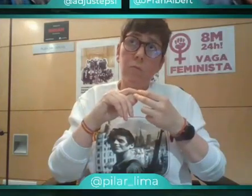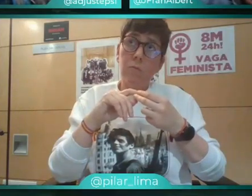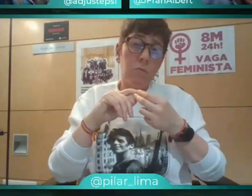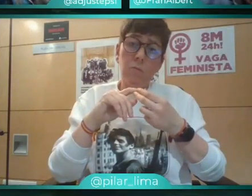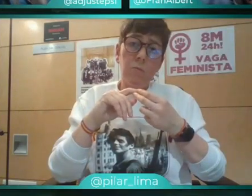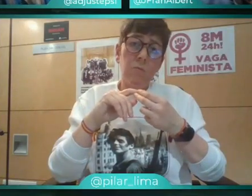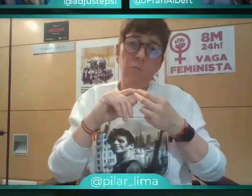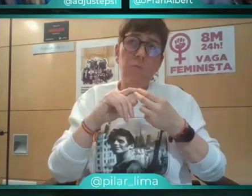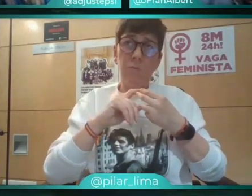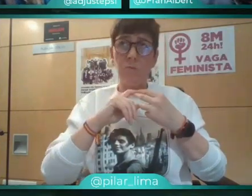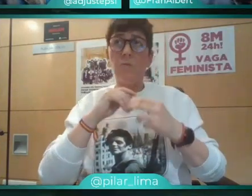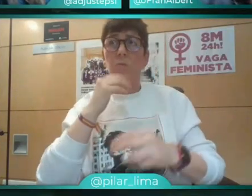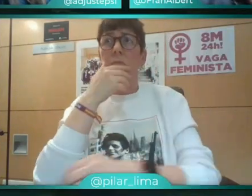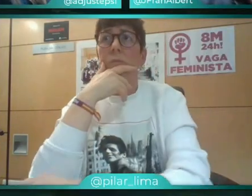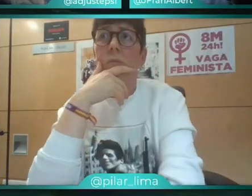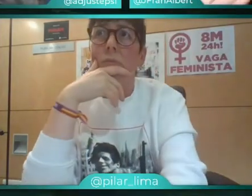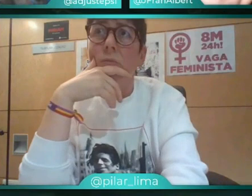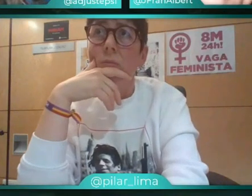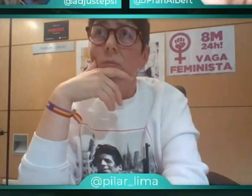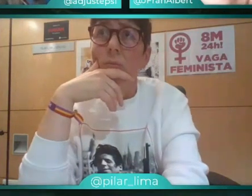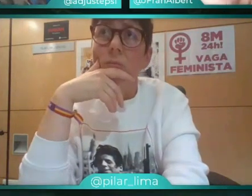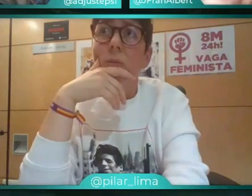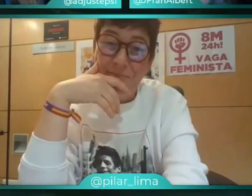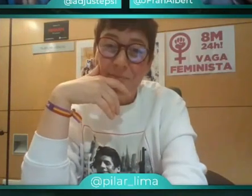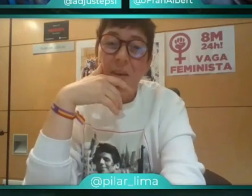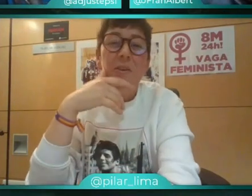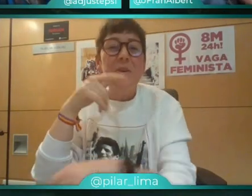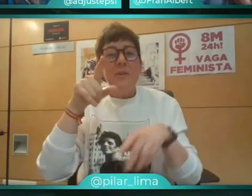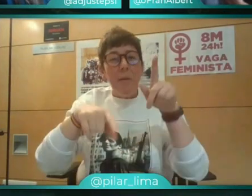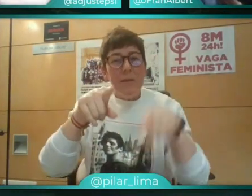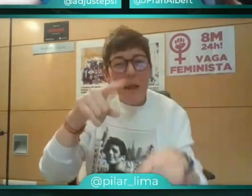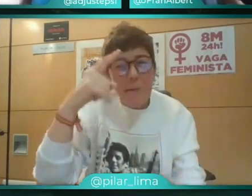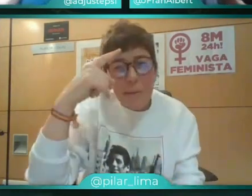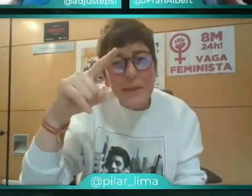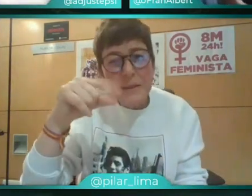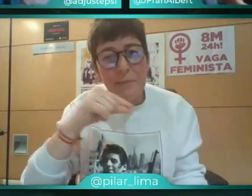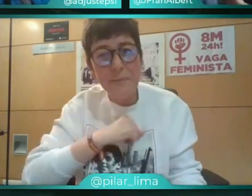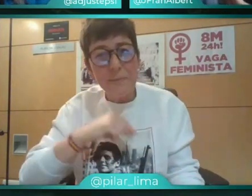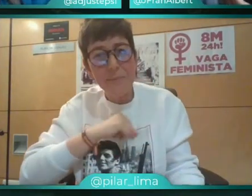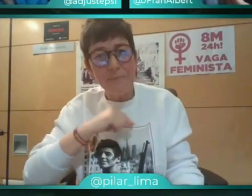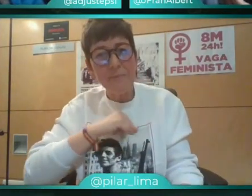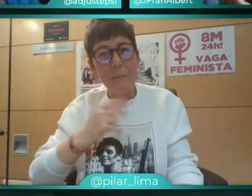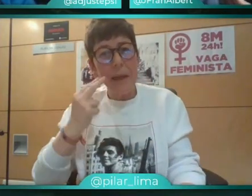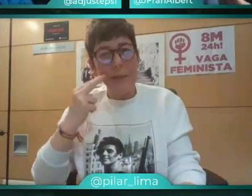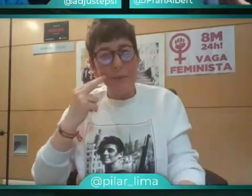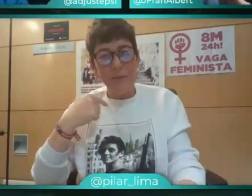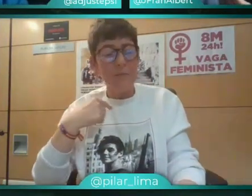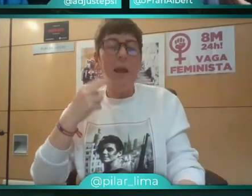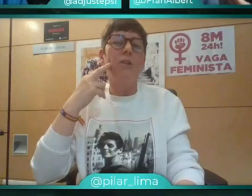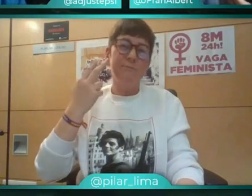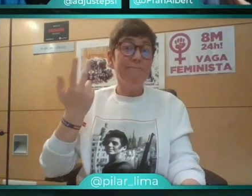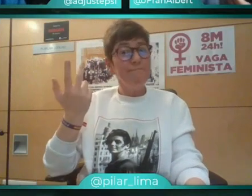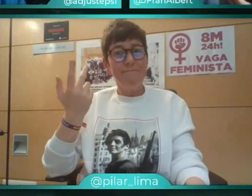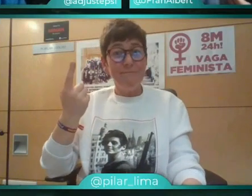Wars sí sí sí sí totalmente no Así es también tengo